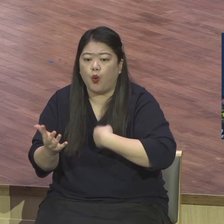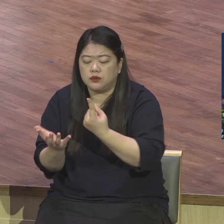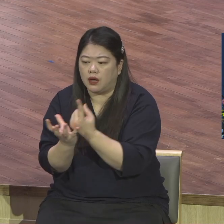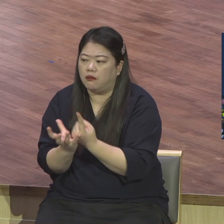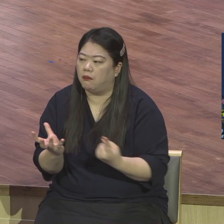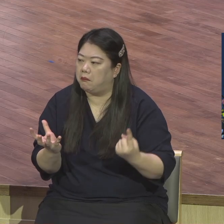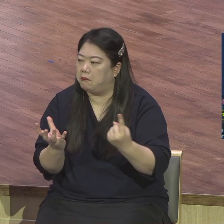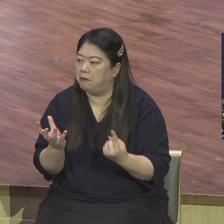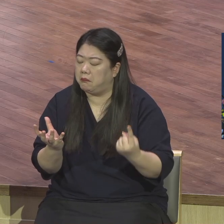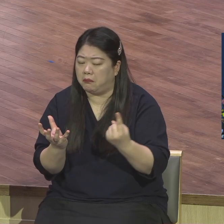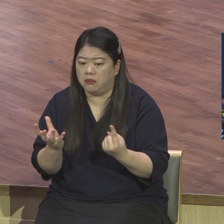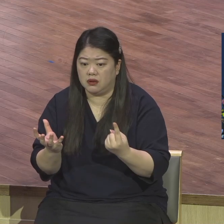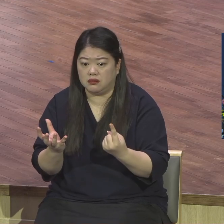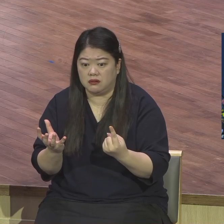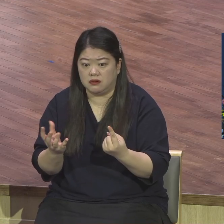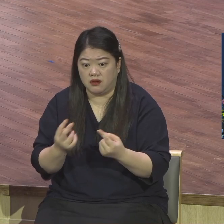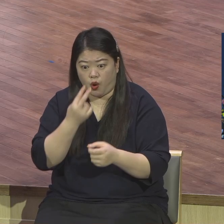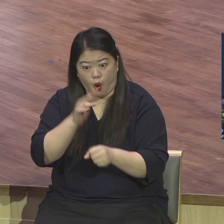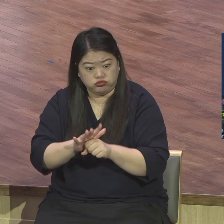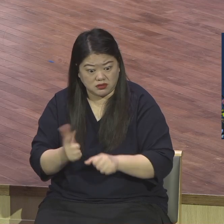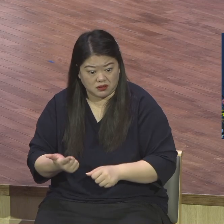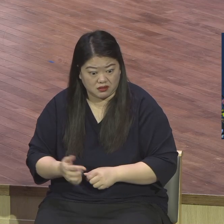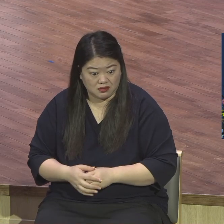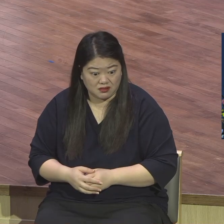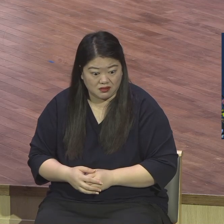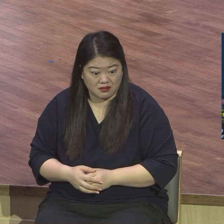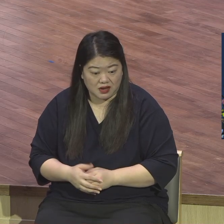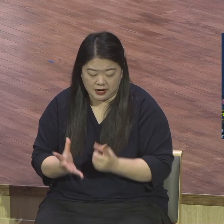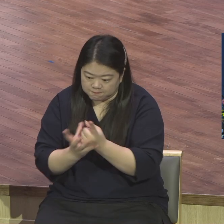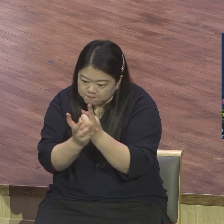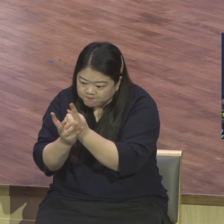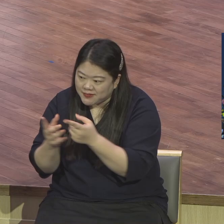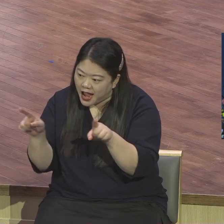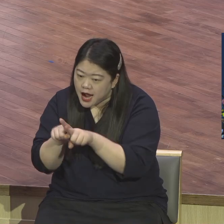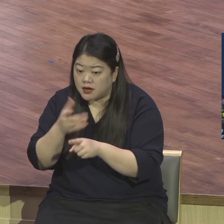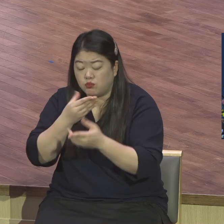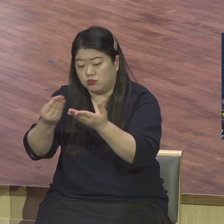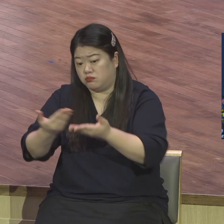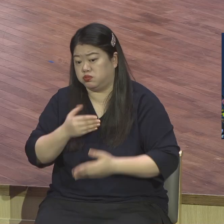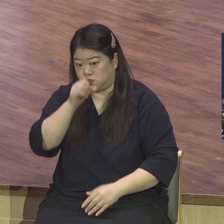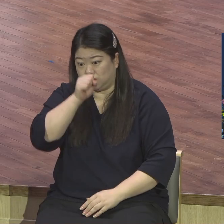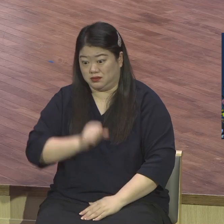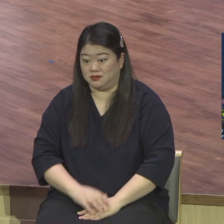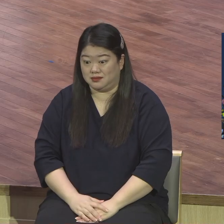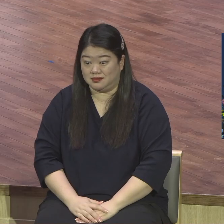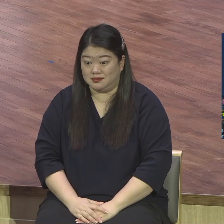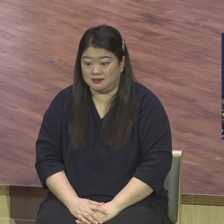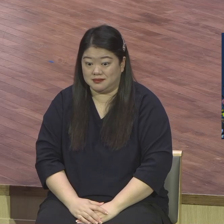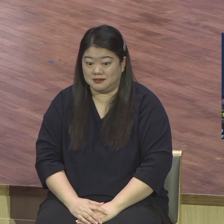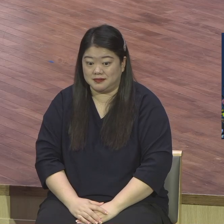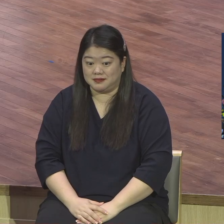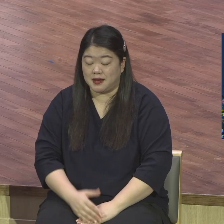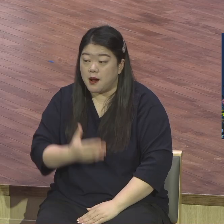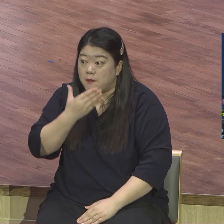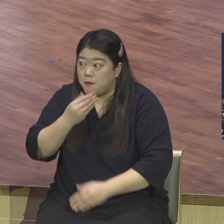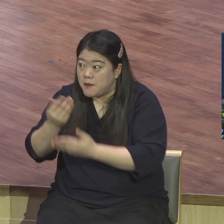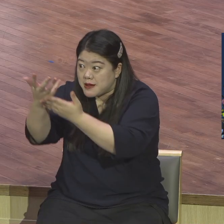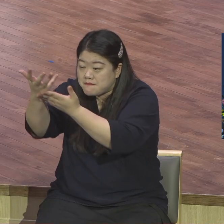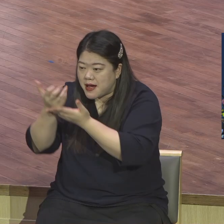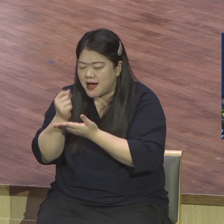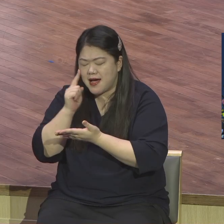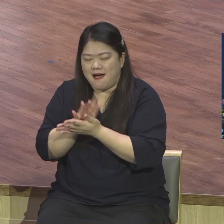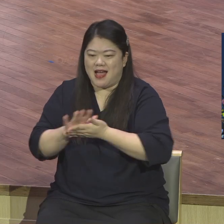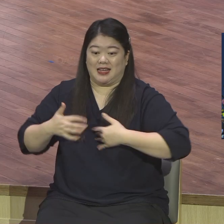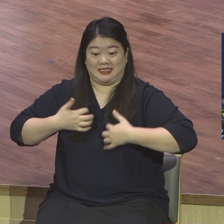그래서 오직 믿음으로 하나님께서 약속하신 모든 축복들 다 받아 누리시기를